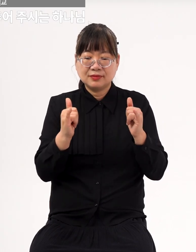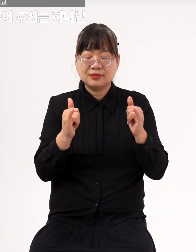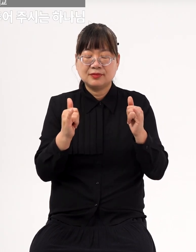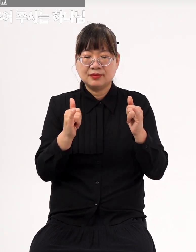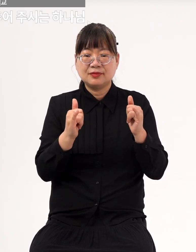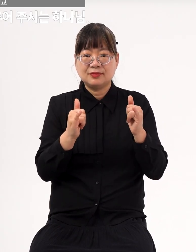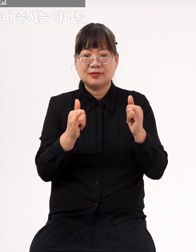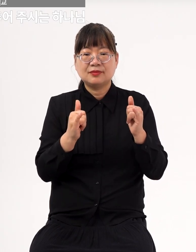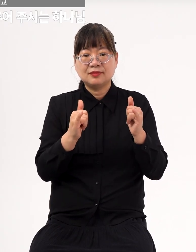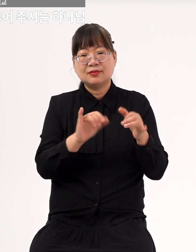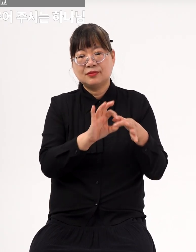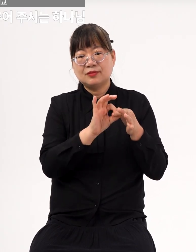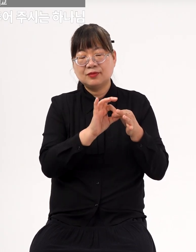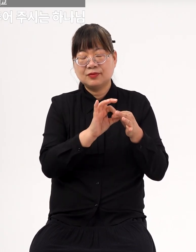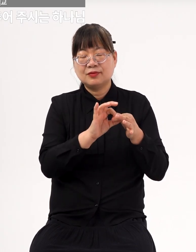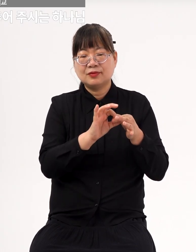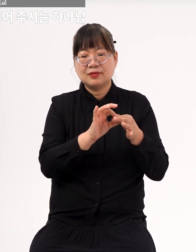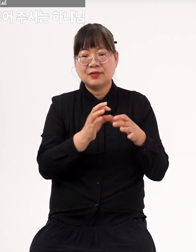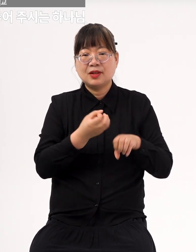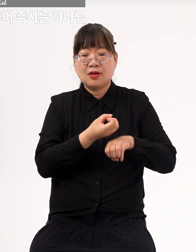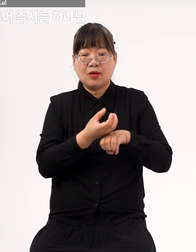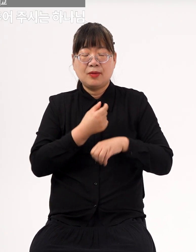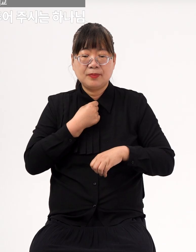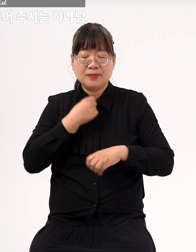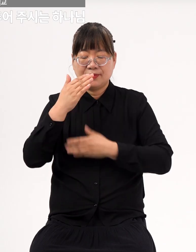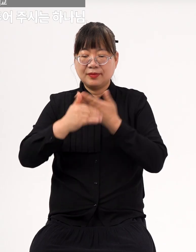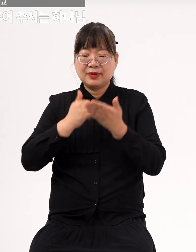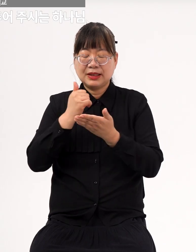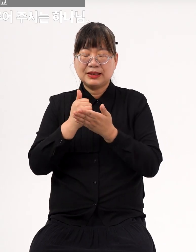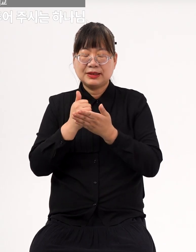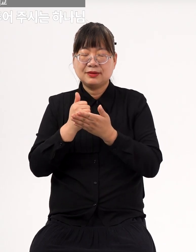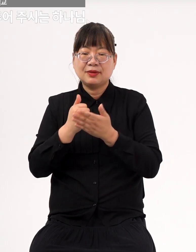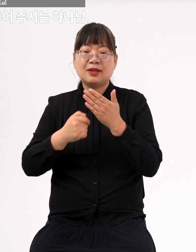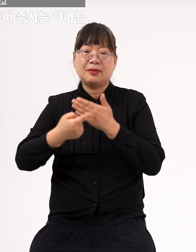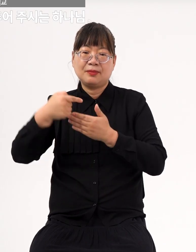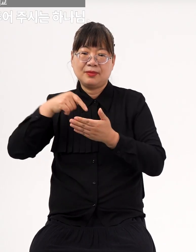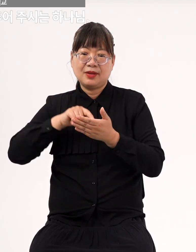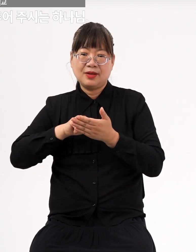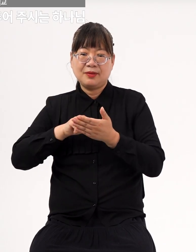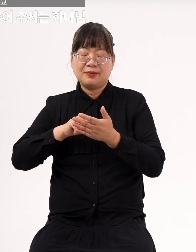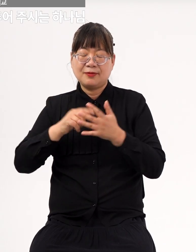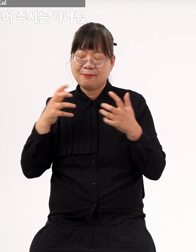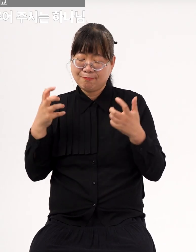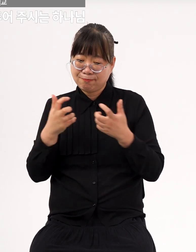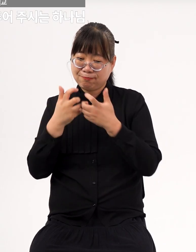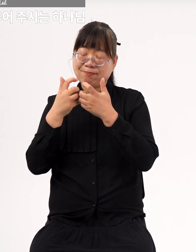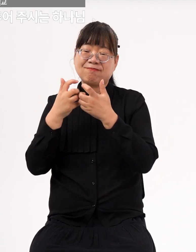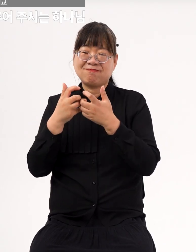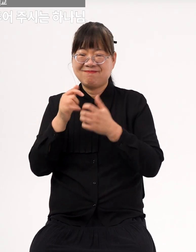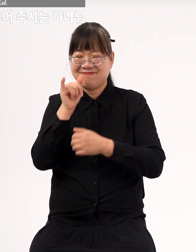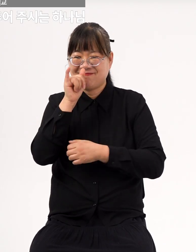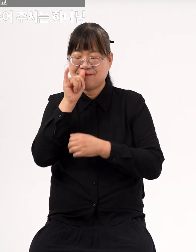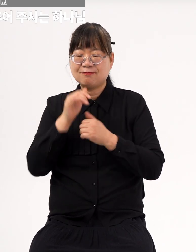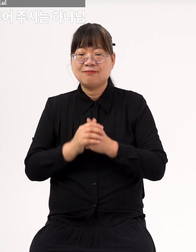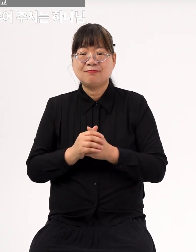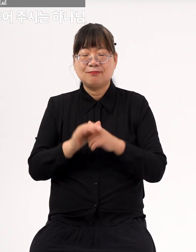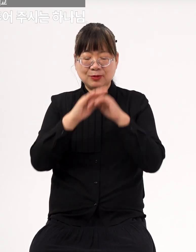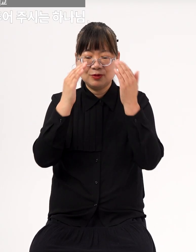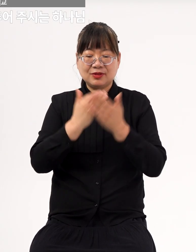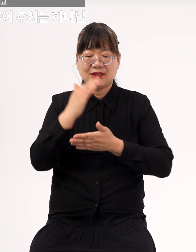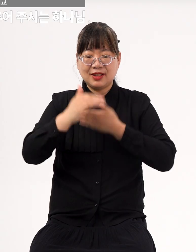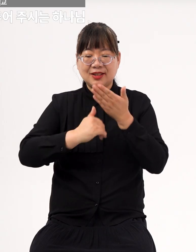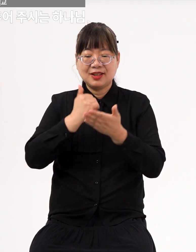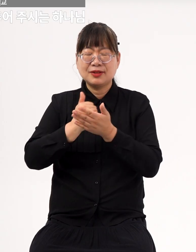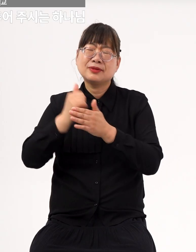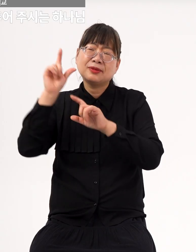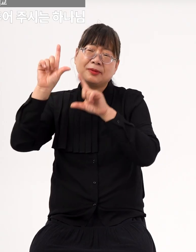속에 담아내고 싶은 하나님의 메시지가 그만큼 풍요롭습니다. 그 모든 하나님의